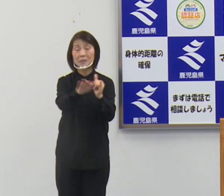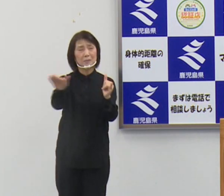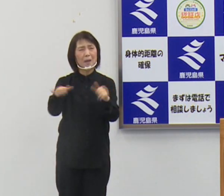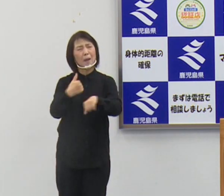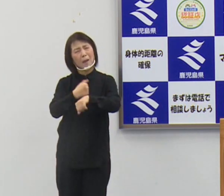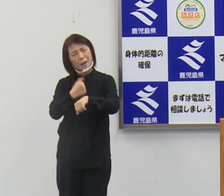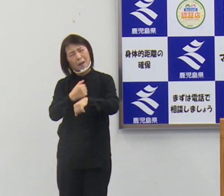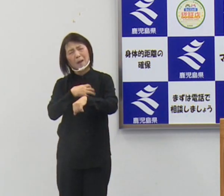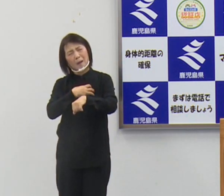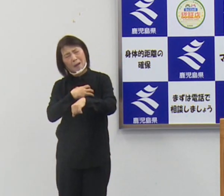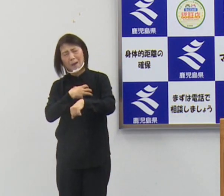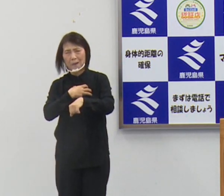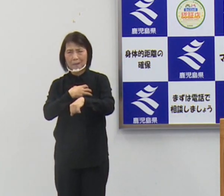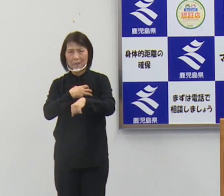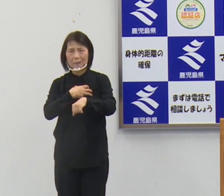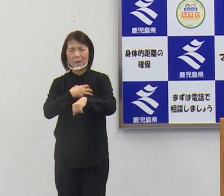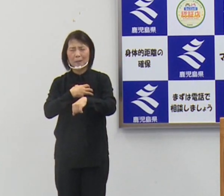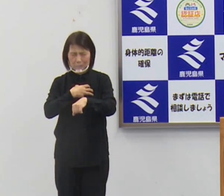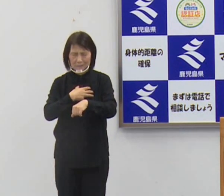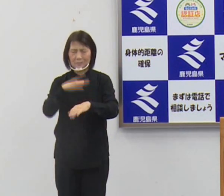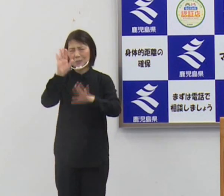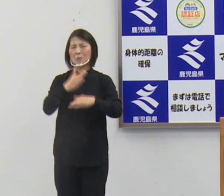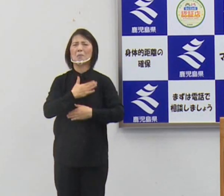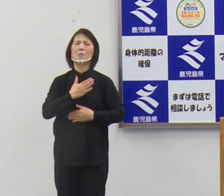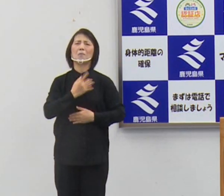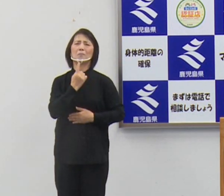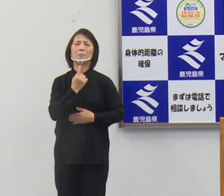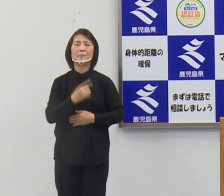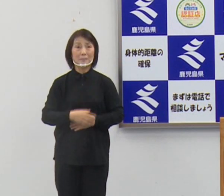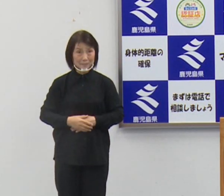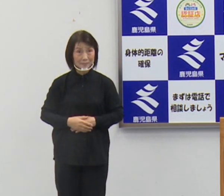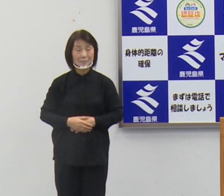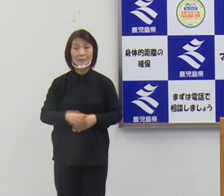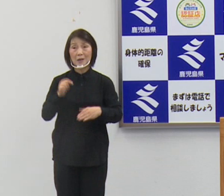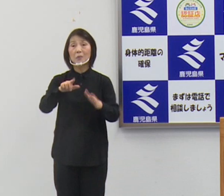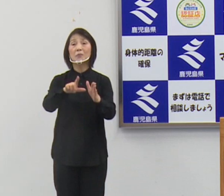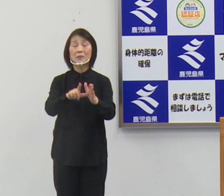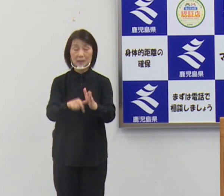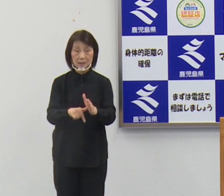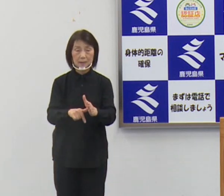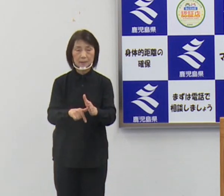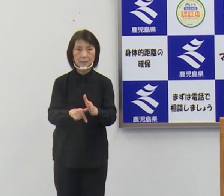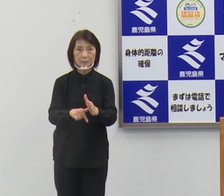大変な努力をして厳しい状況にあると思っています。そういう中で